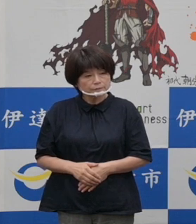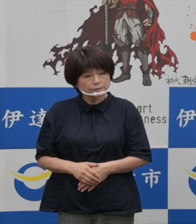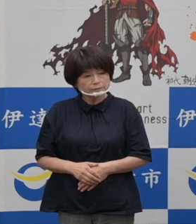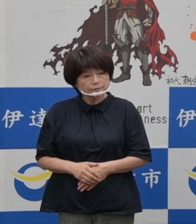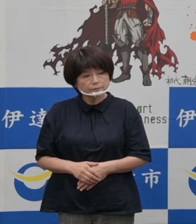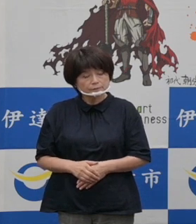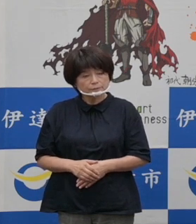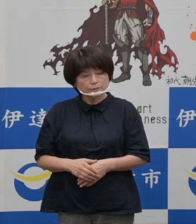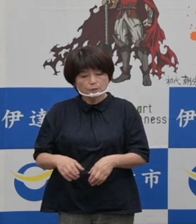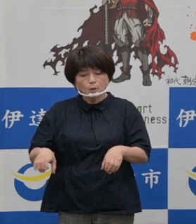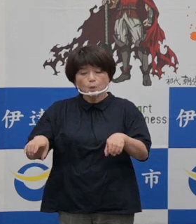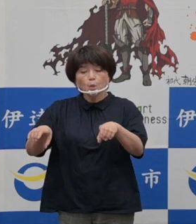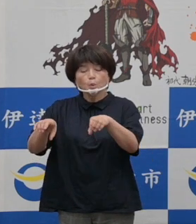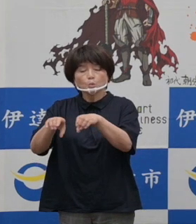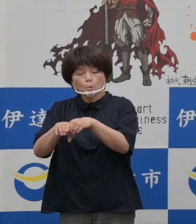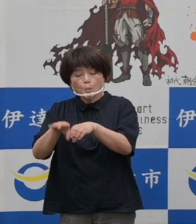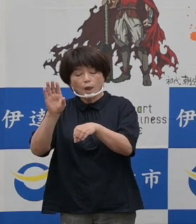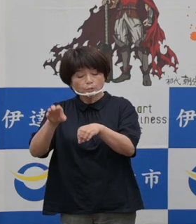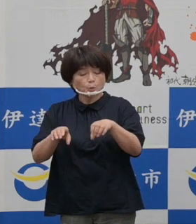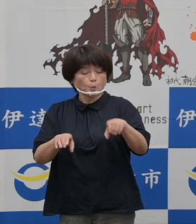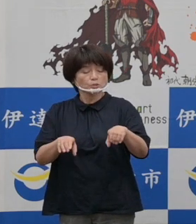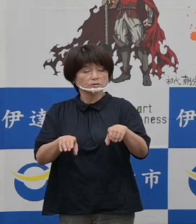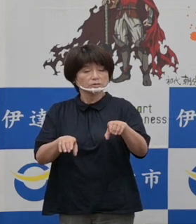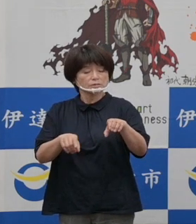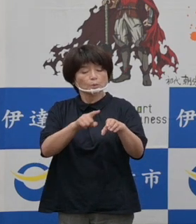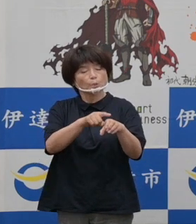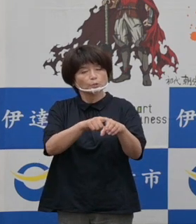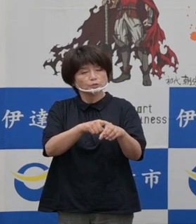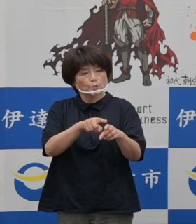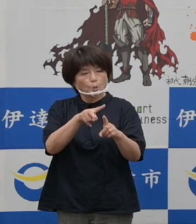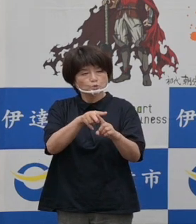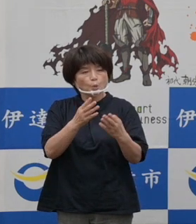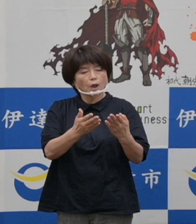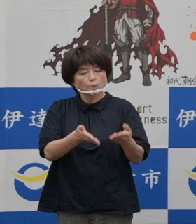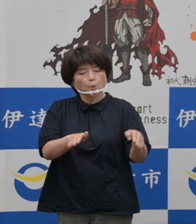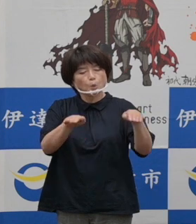用について何かアイディアとかが出ていれば教えください。